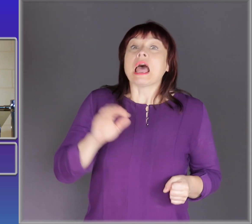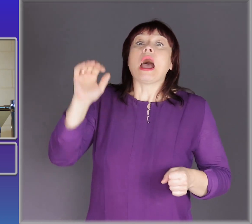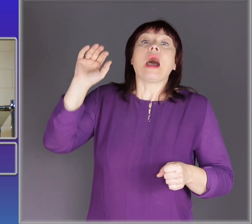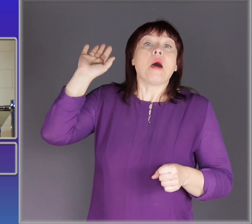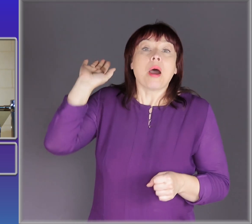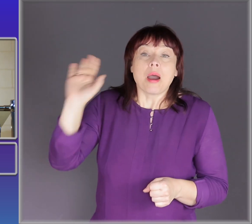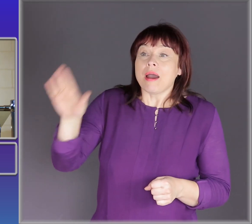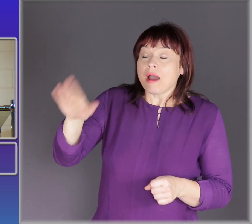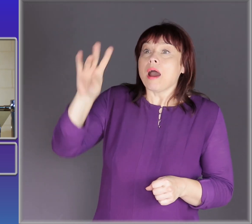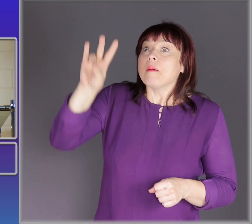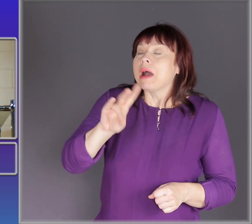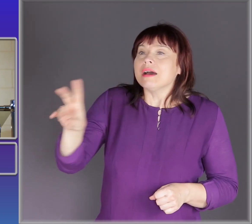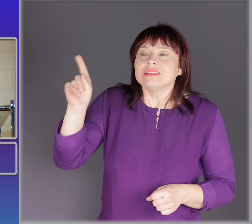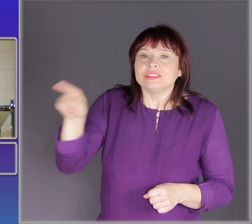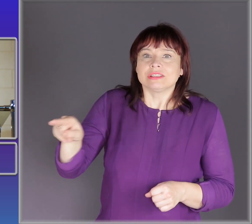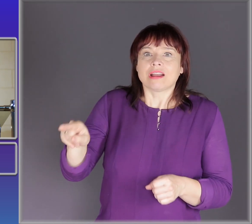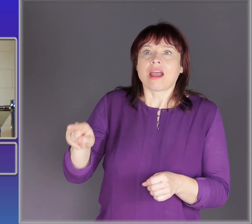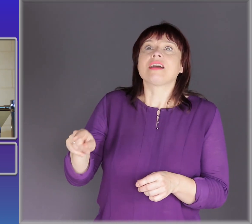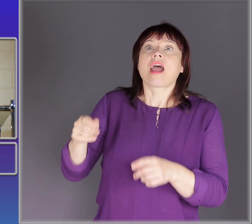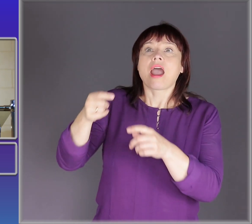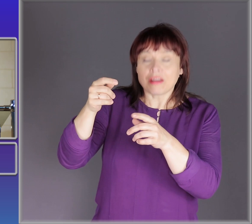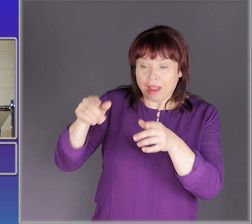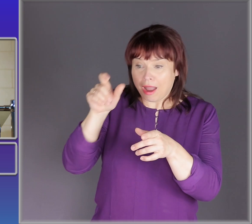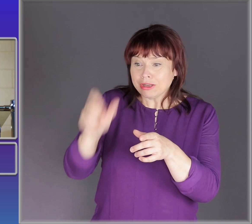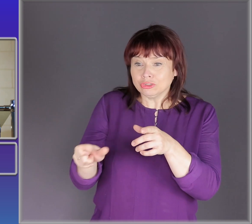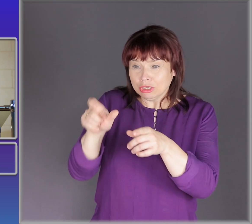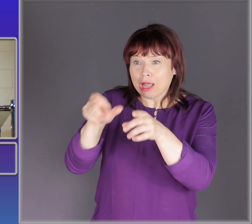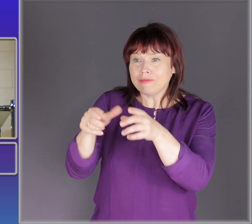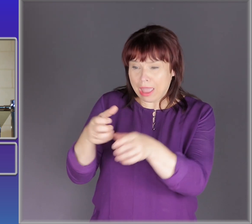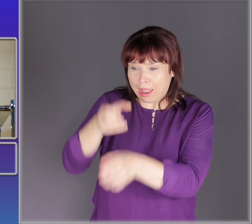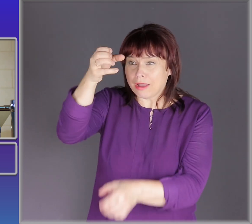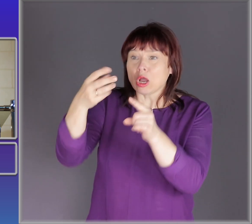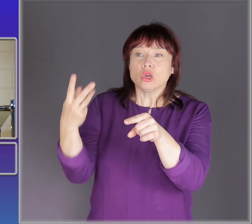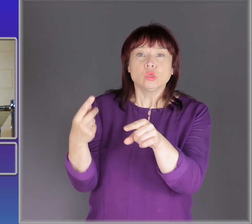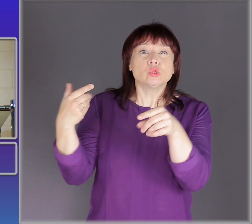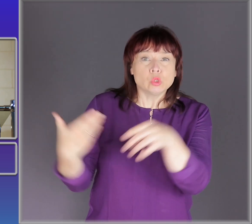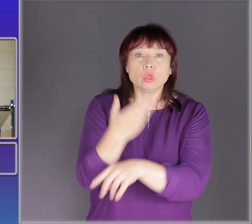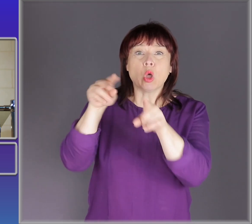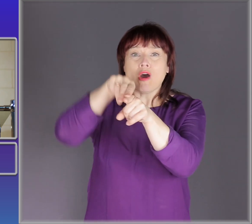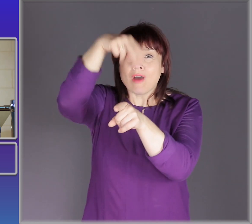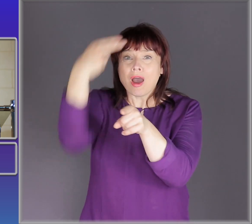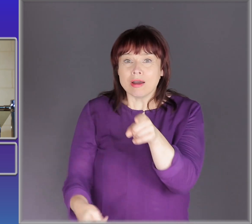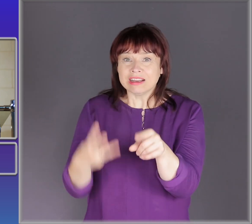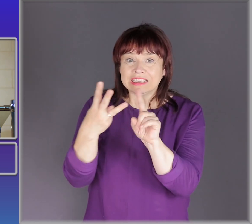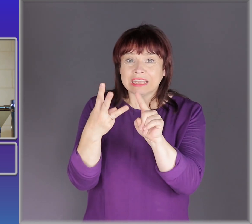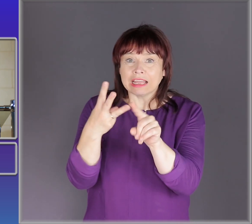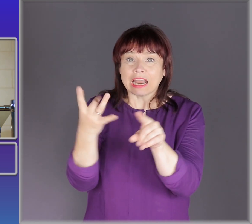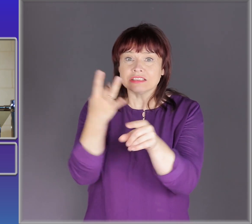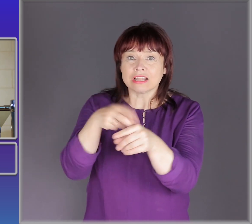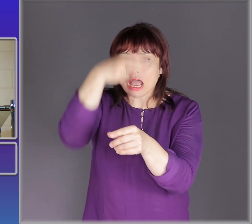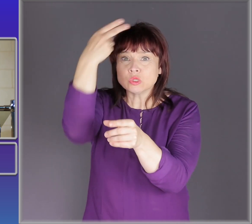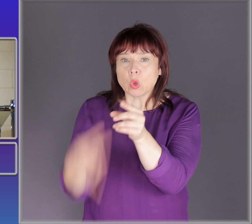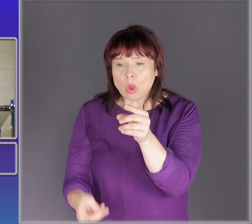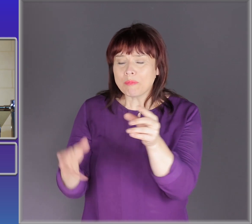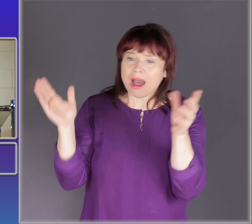батюшка звонарь наш прямо сейчас упал с колокольни и он вскакивает как погиб она ведь нет слава